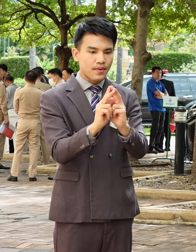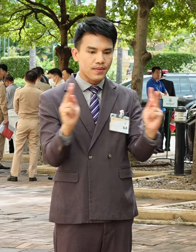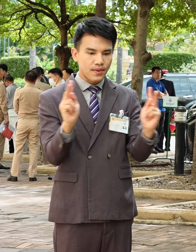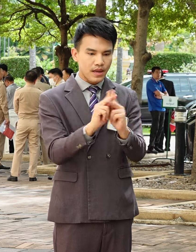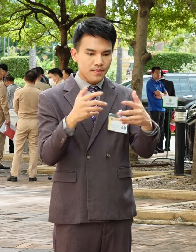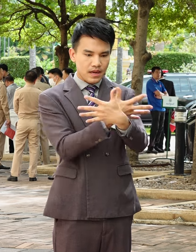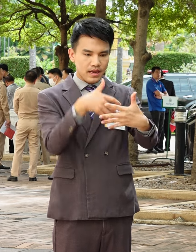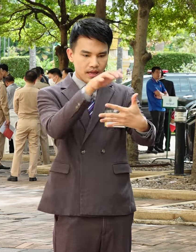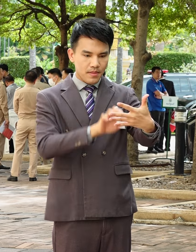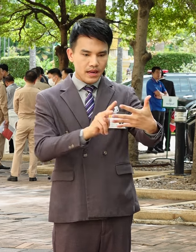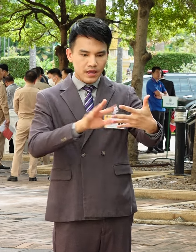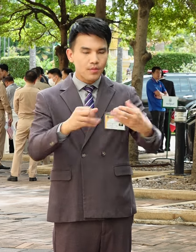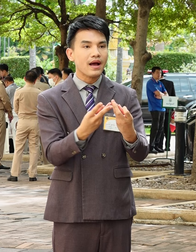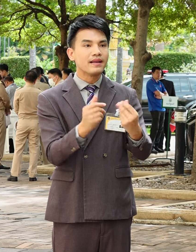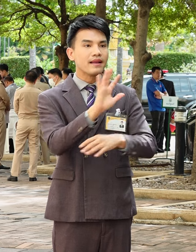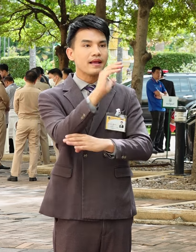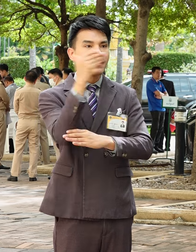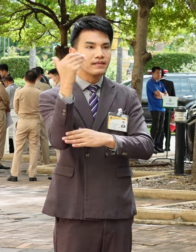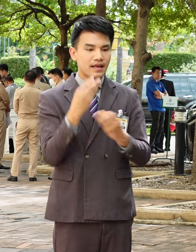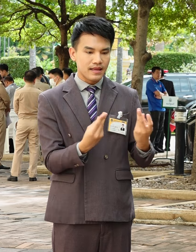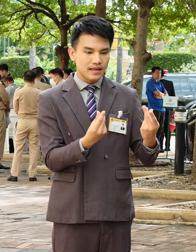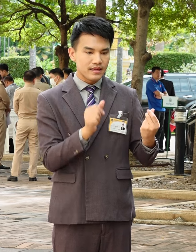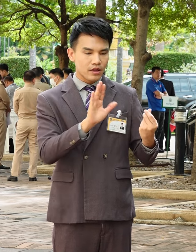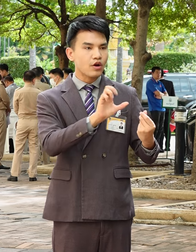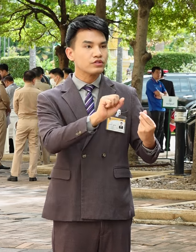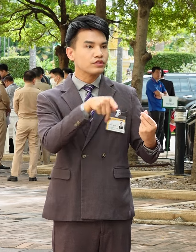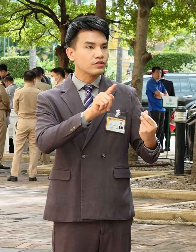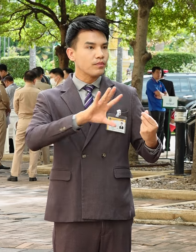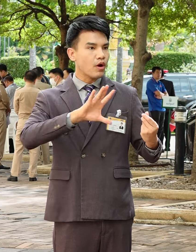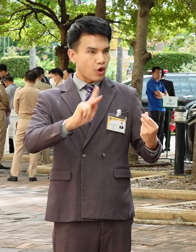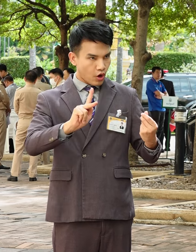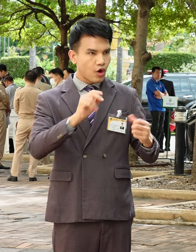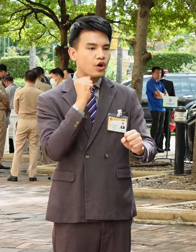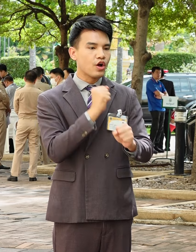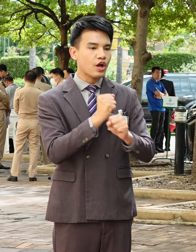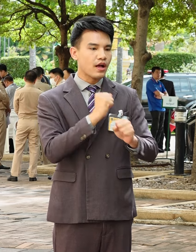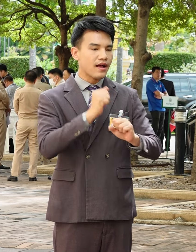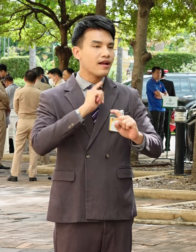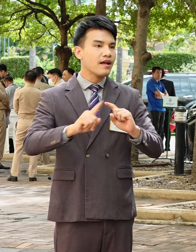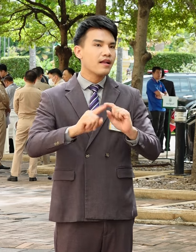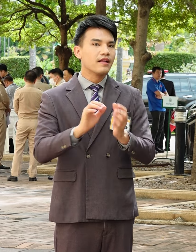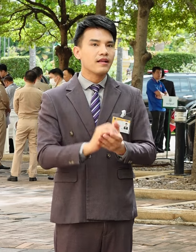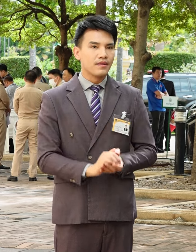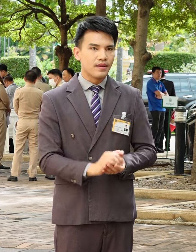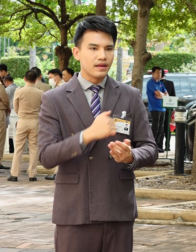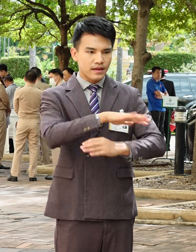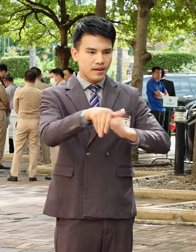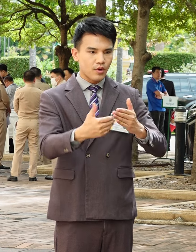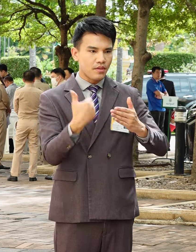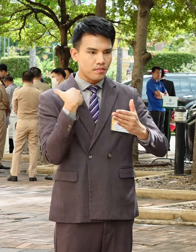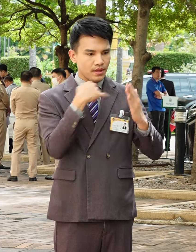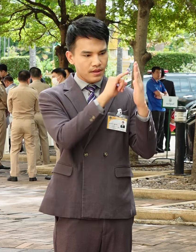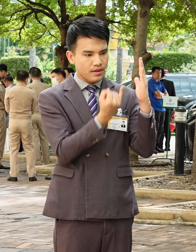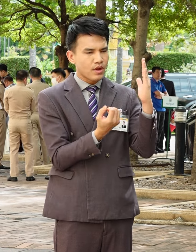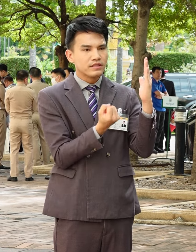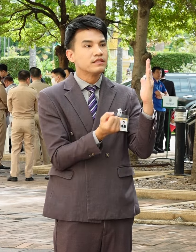การนโยบายที่ดินแห่งชาตินะครับในการใช้ที่ดินของสปก.ในหลายๆพื้นที่นะครับมีอยู่ทั้งหมด12จังหวัด